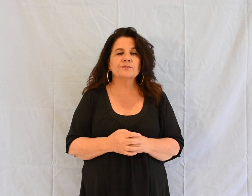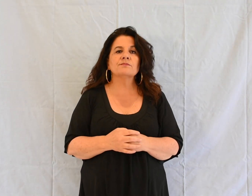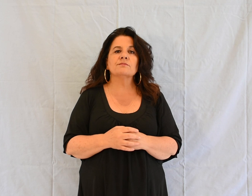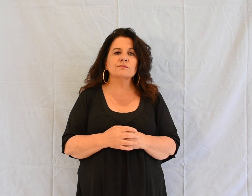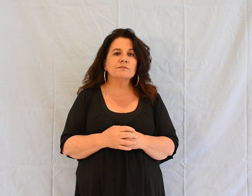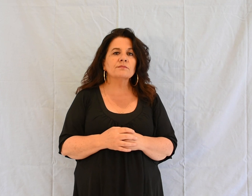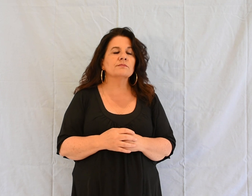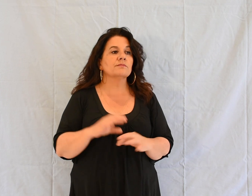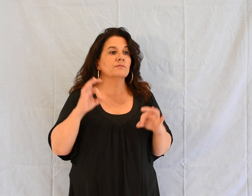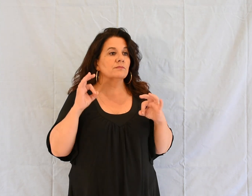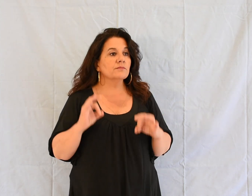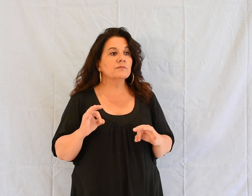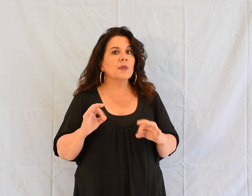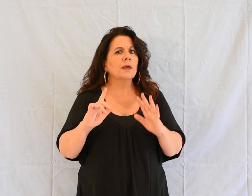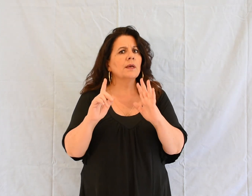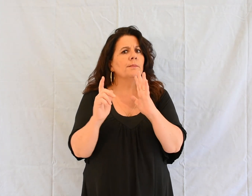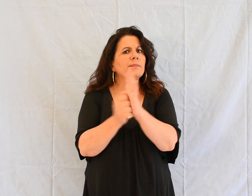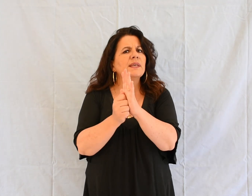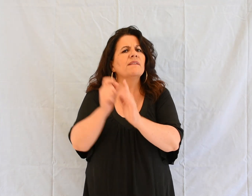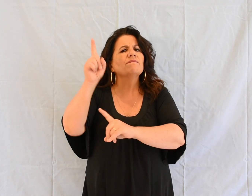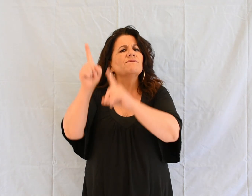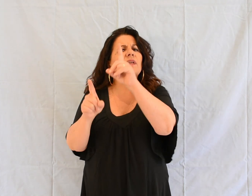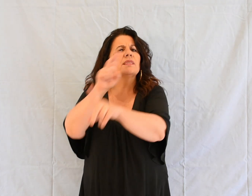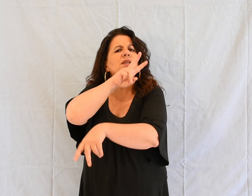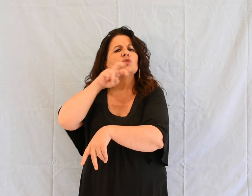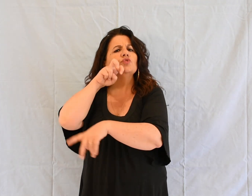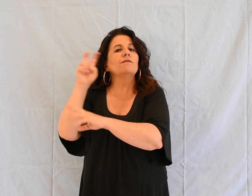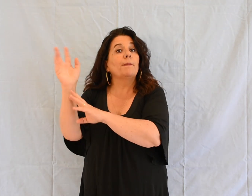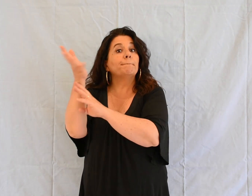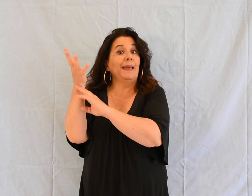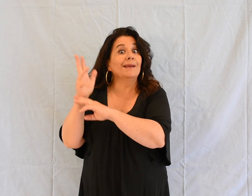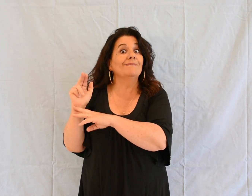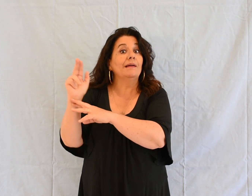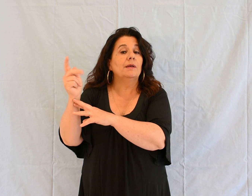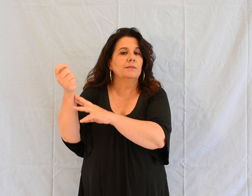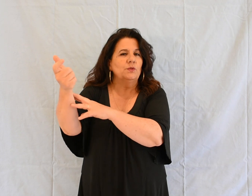Or, la Pâque, la fête des Juifs, était proche.